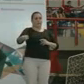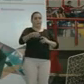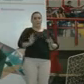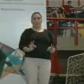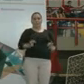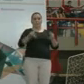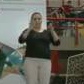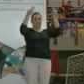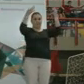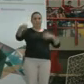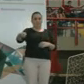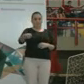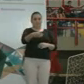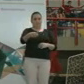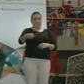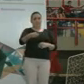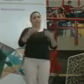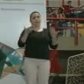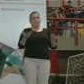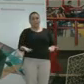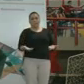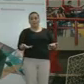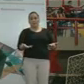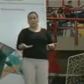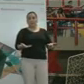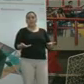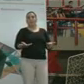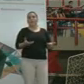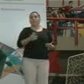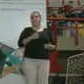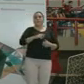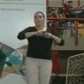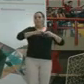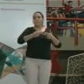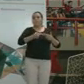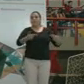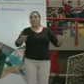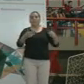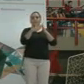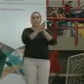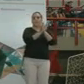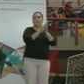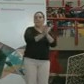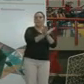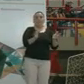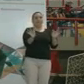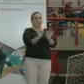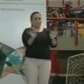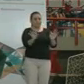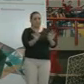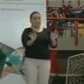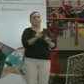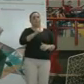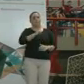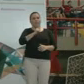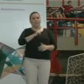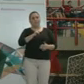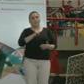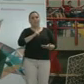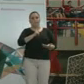tecnologia, não é verdade? Então, você tem sempre aplicativos e coisas, celular, às vezes o celular mais simples hoje, tem sempre